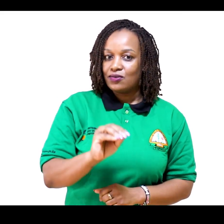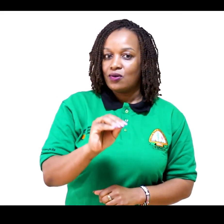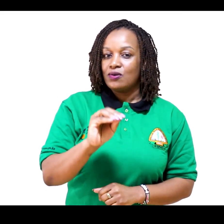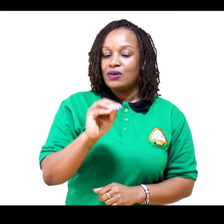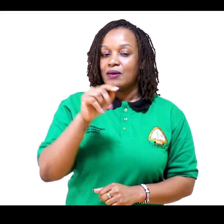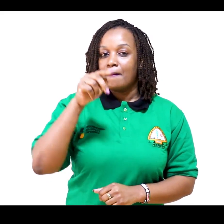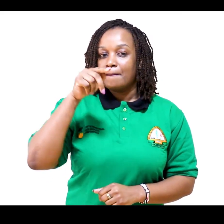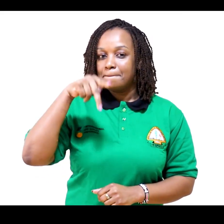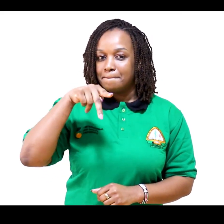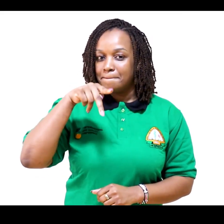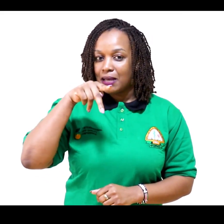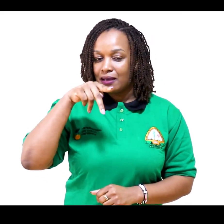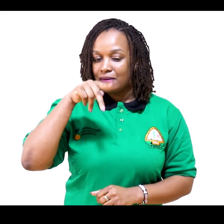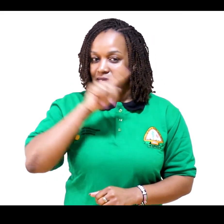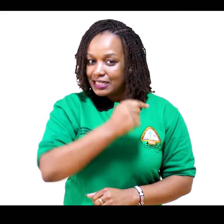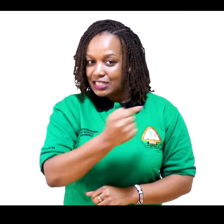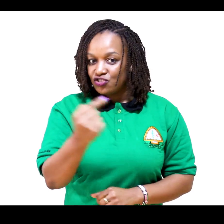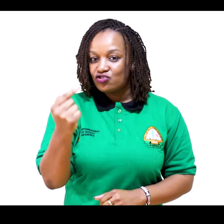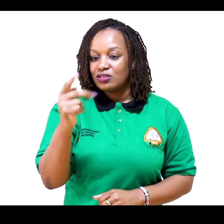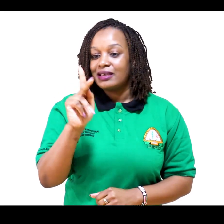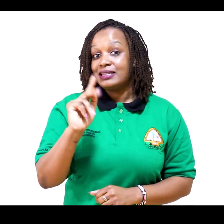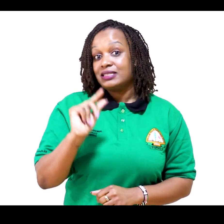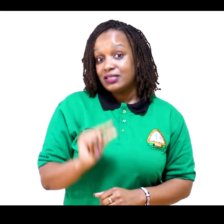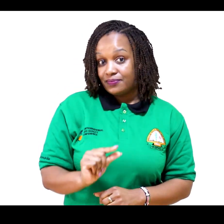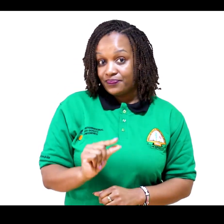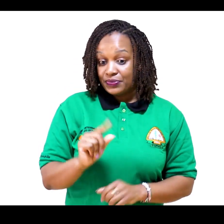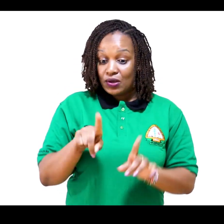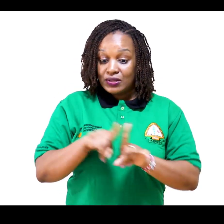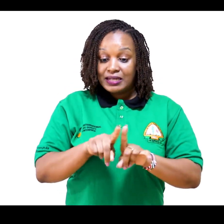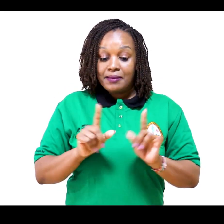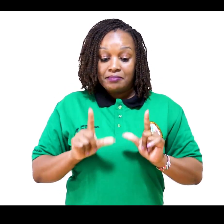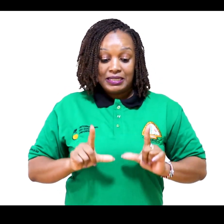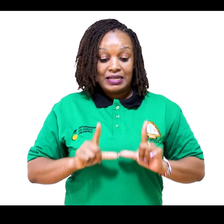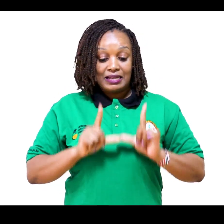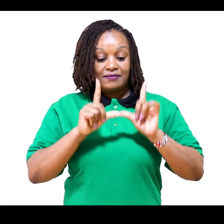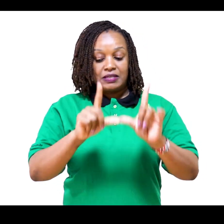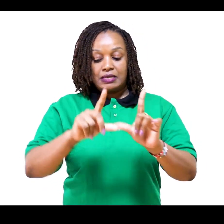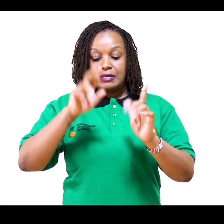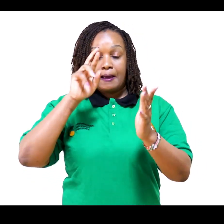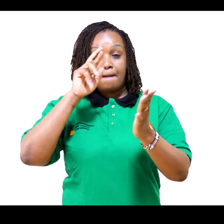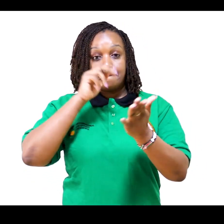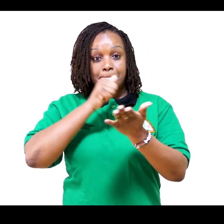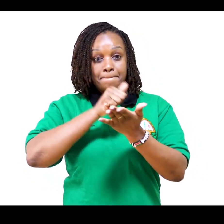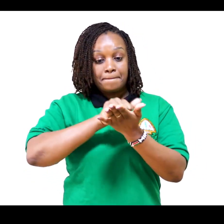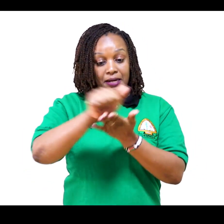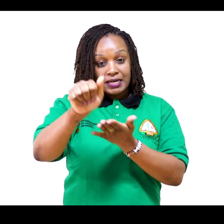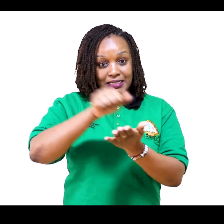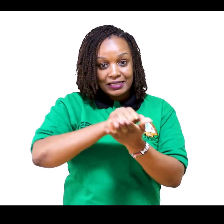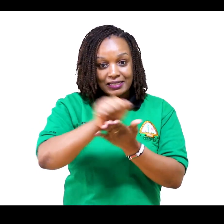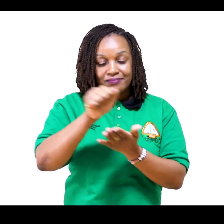200,081. Huduma hii inafanyika kwa wiki 2. Kwa uchapishaji wa cheti cha ukaguzi wa